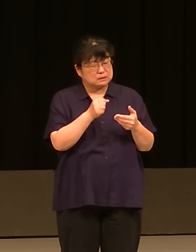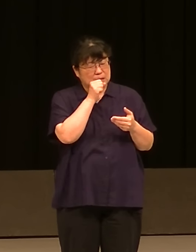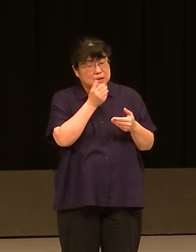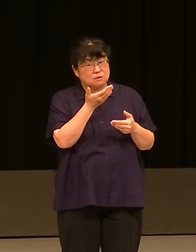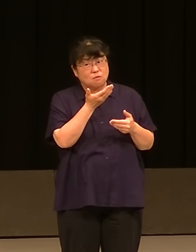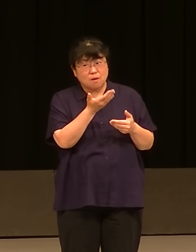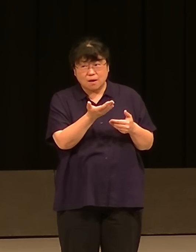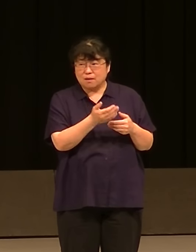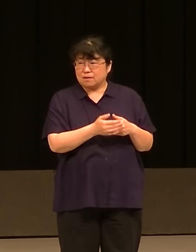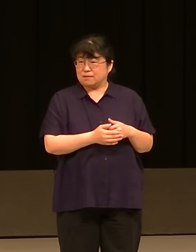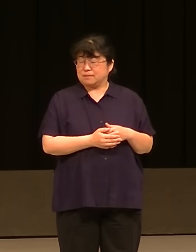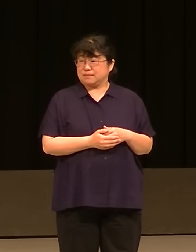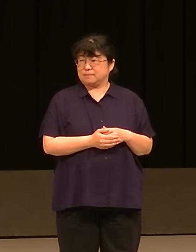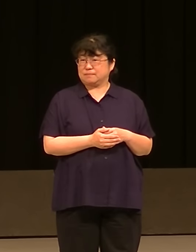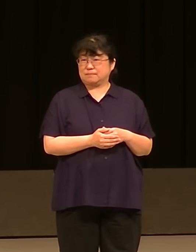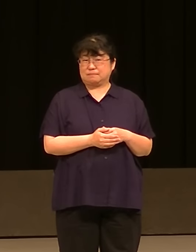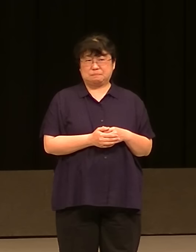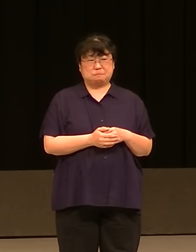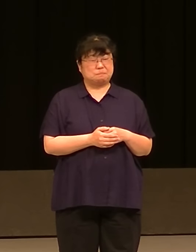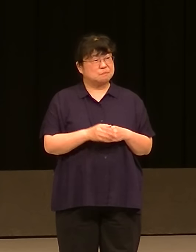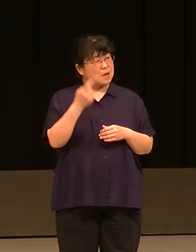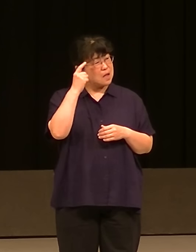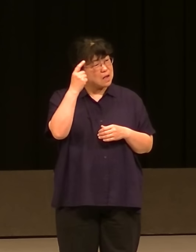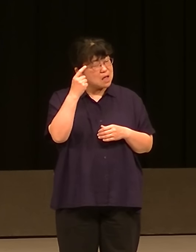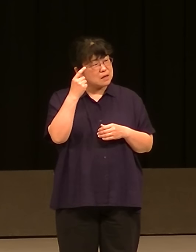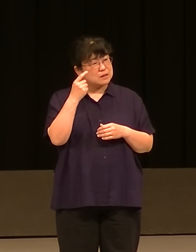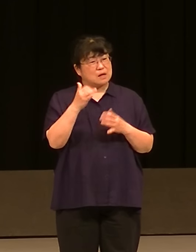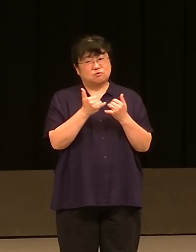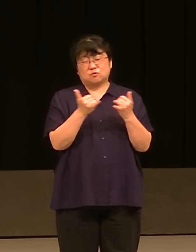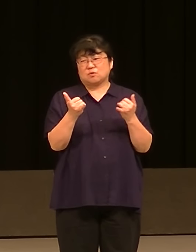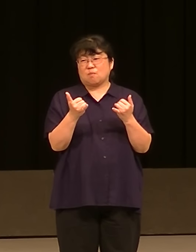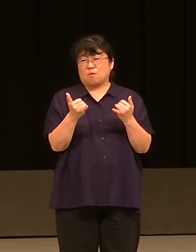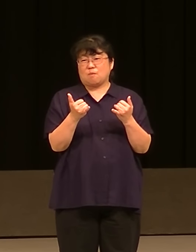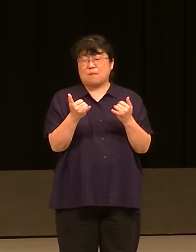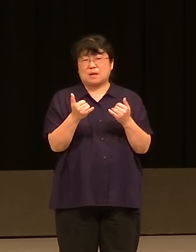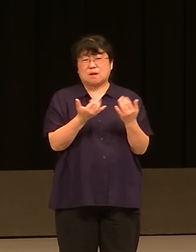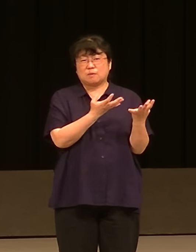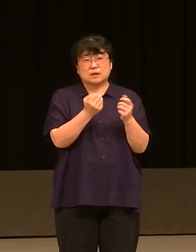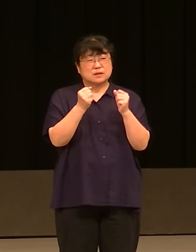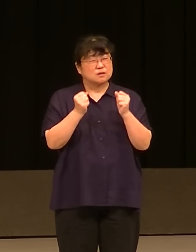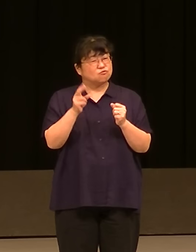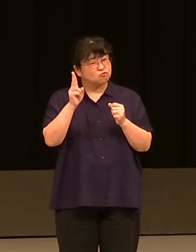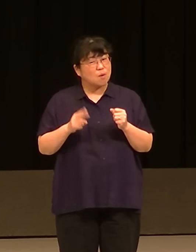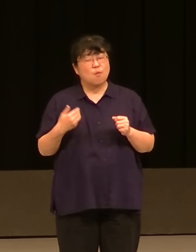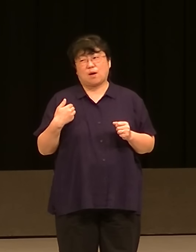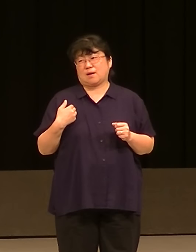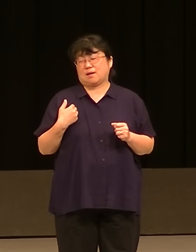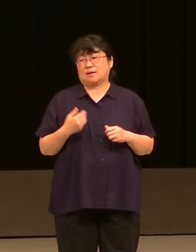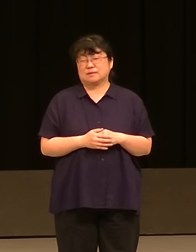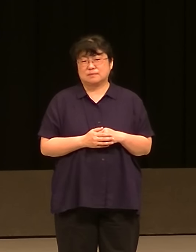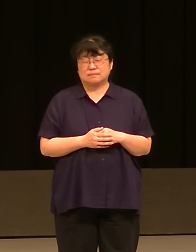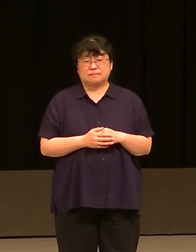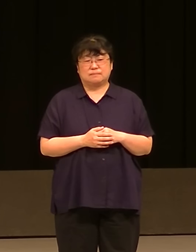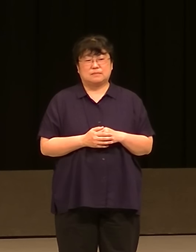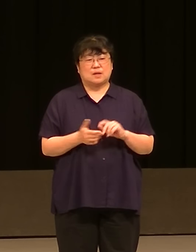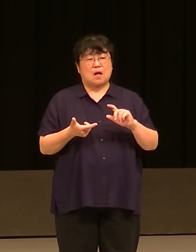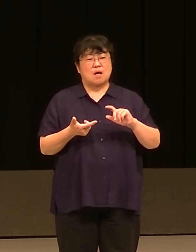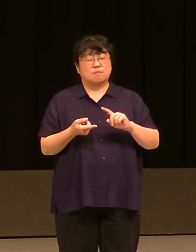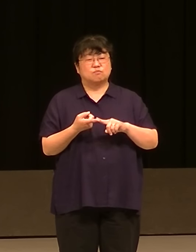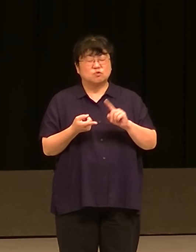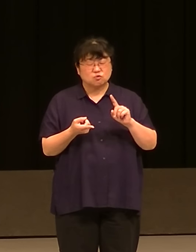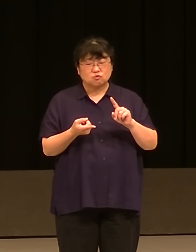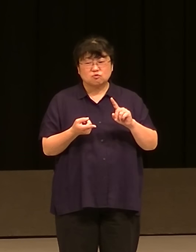お考えになる皆様も、あるいは少なくないかもしれません。 しれない、そういう矛盾や不安を抱か